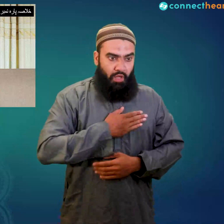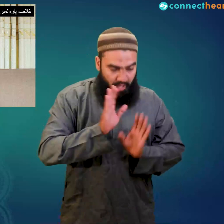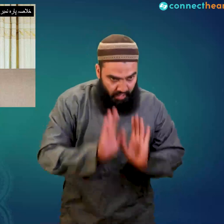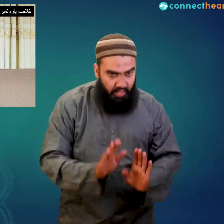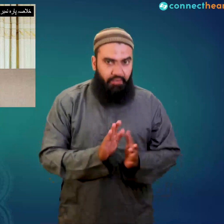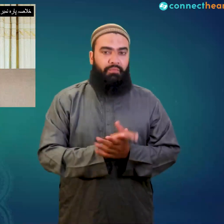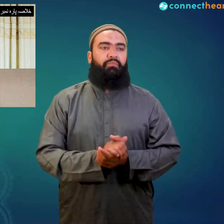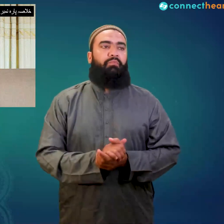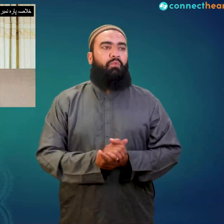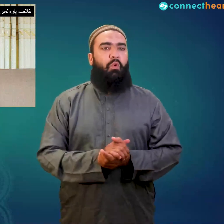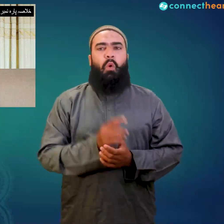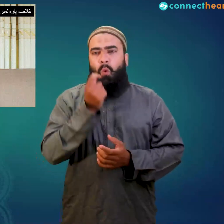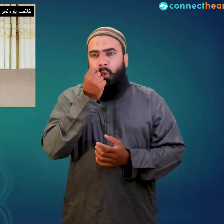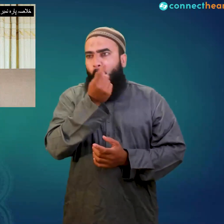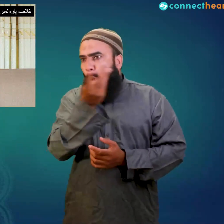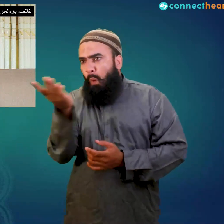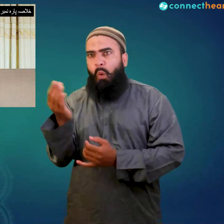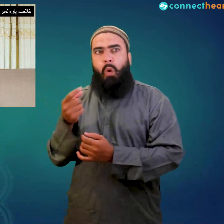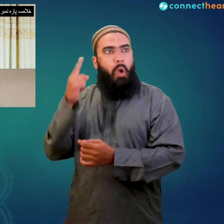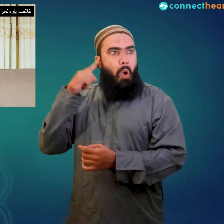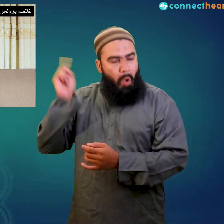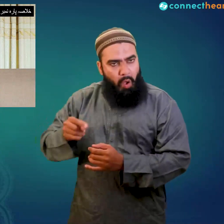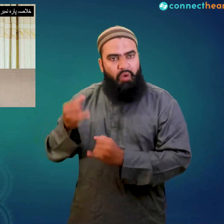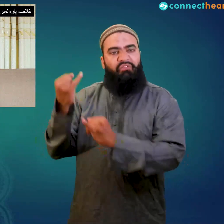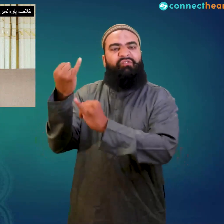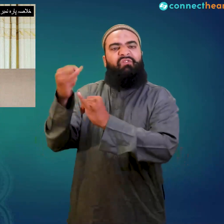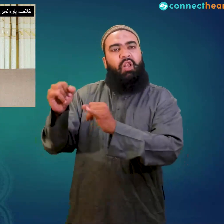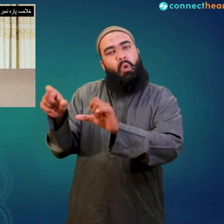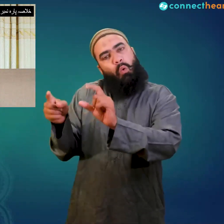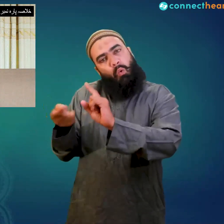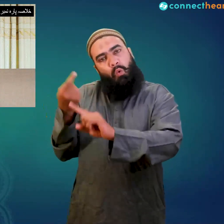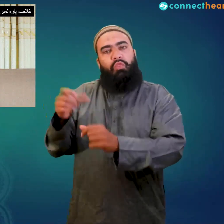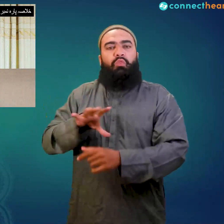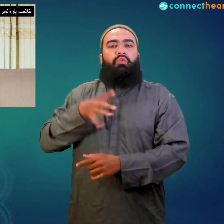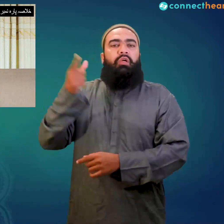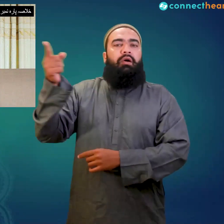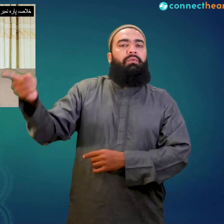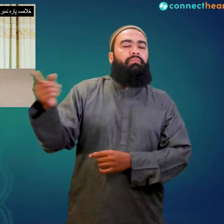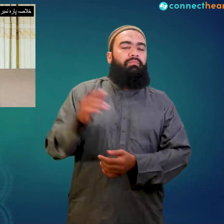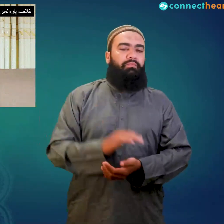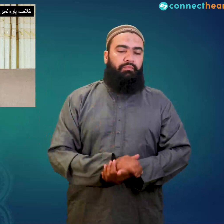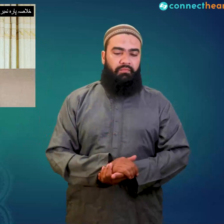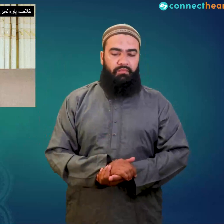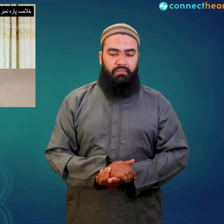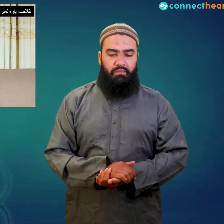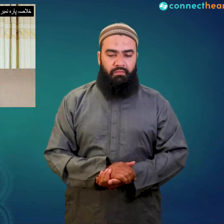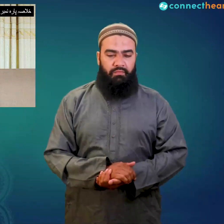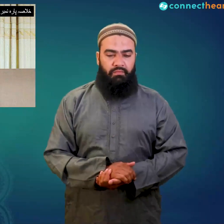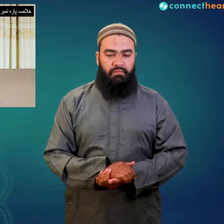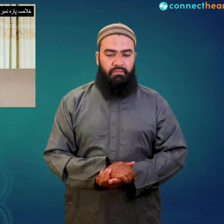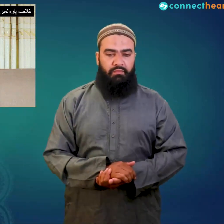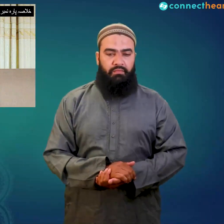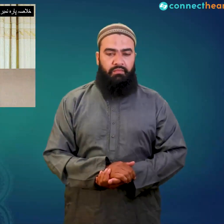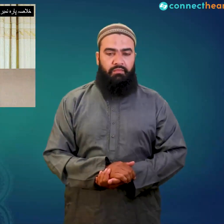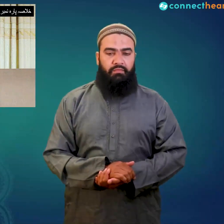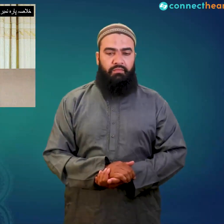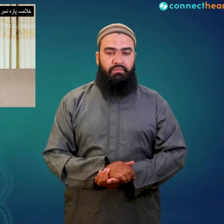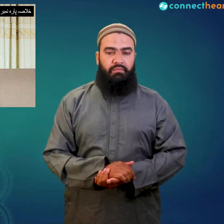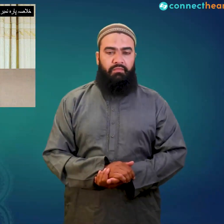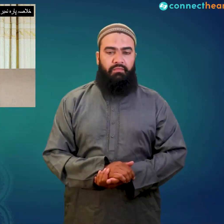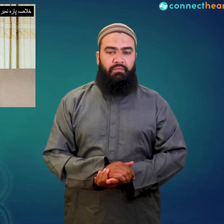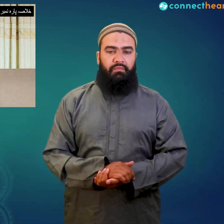اور قبول کریں گے۔ رکوع نمبر 3، آیت نمبر 89۔ من جاء